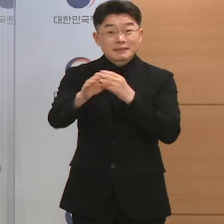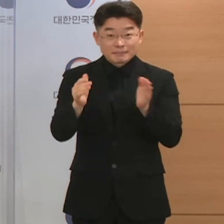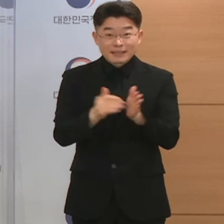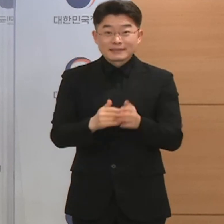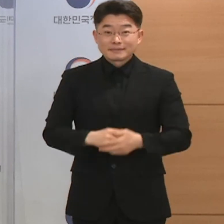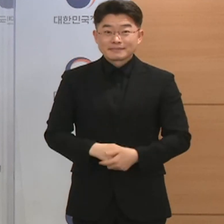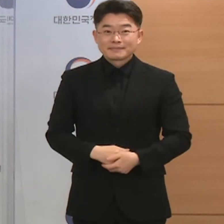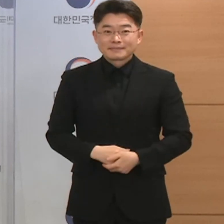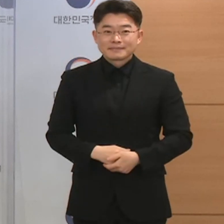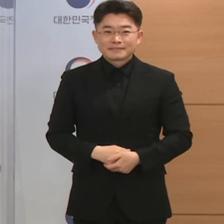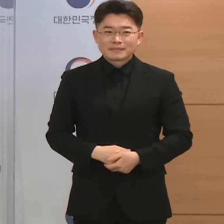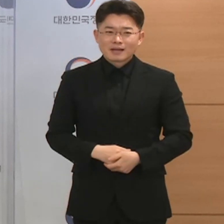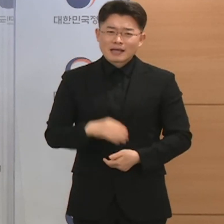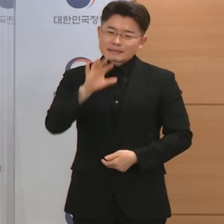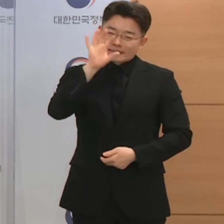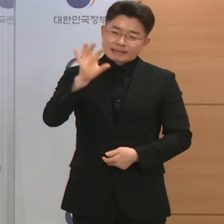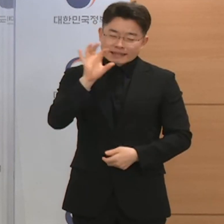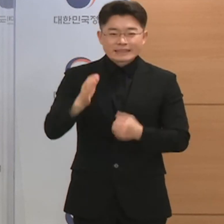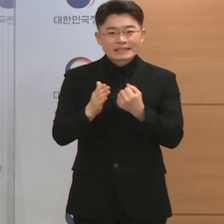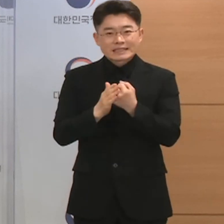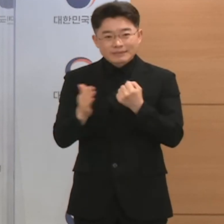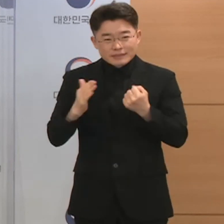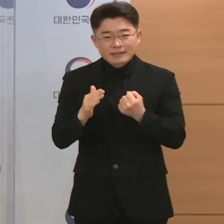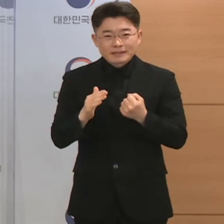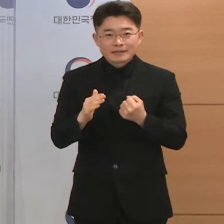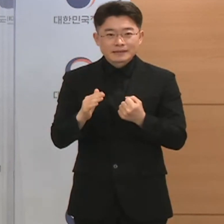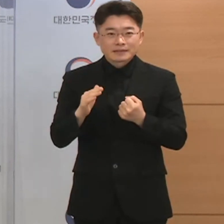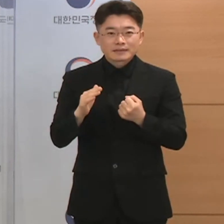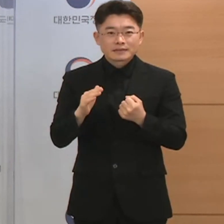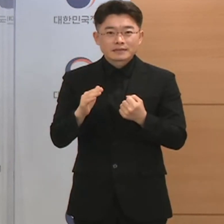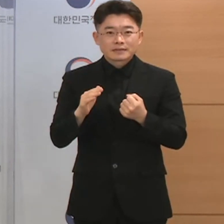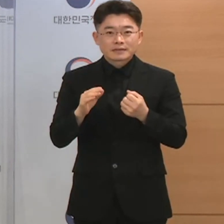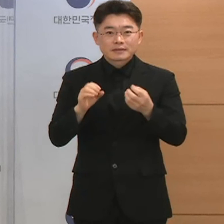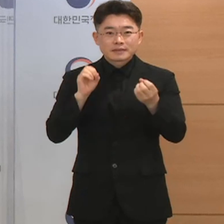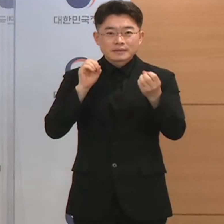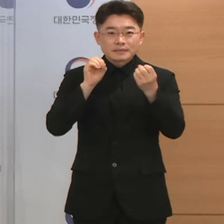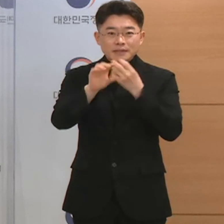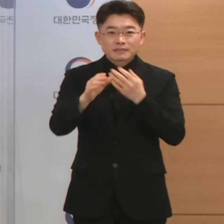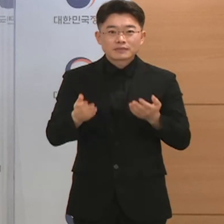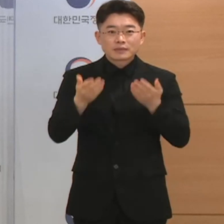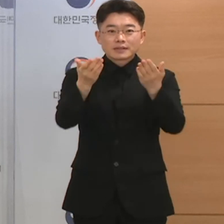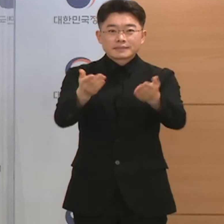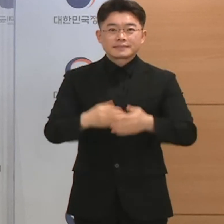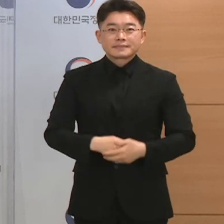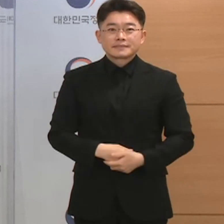반복적으로 같은 답변을 드리고 있는 것 같아서 가름하겠습니다.